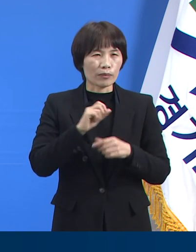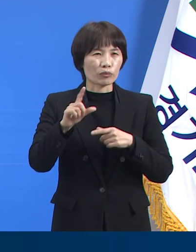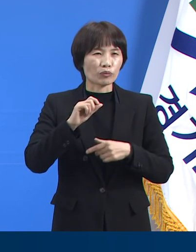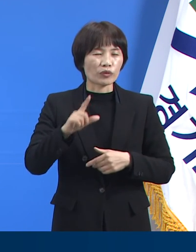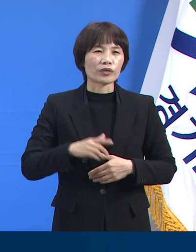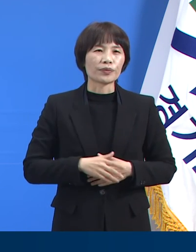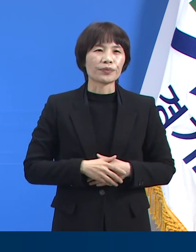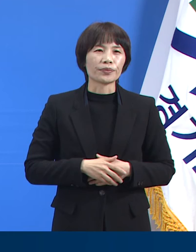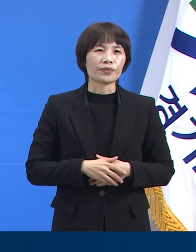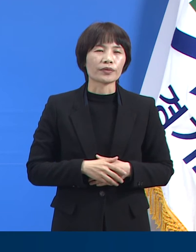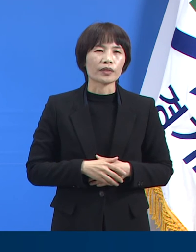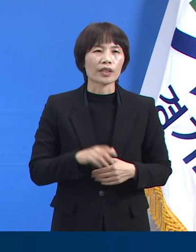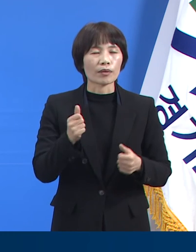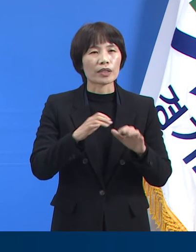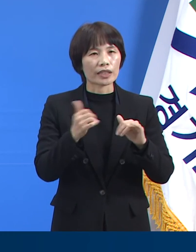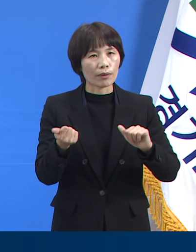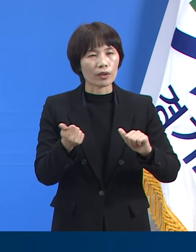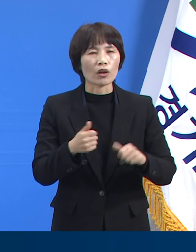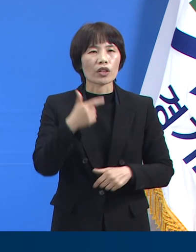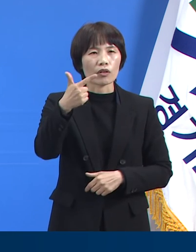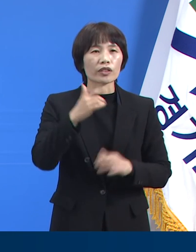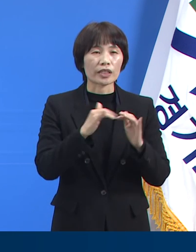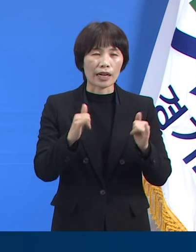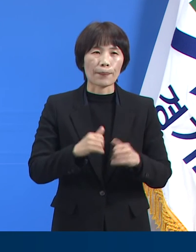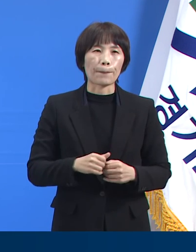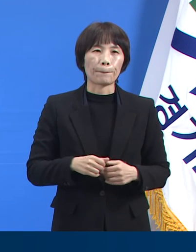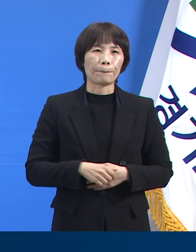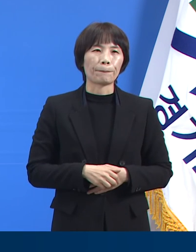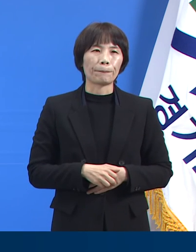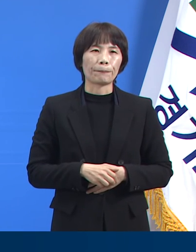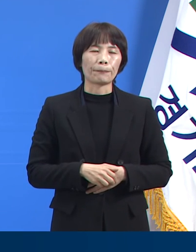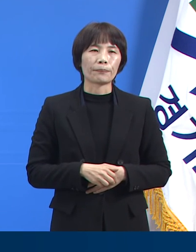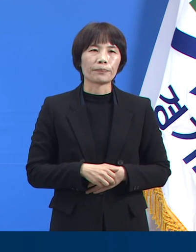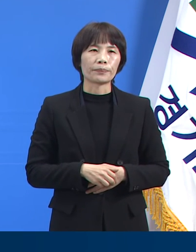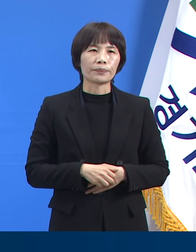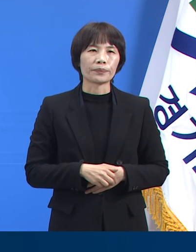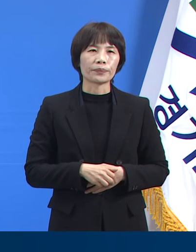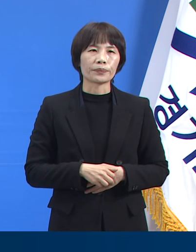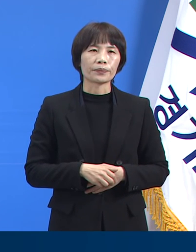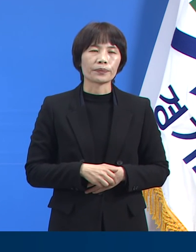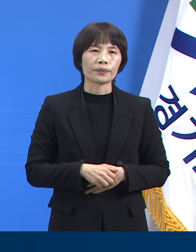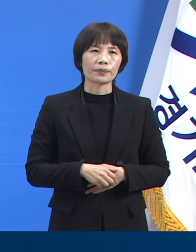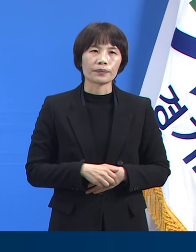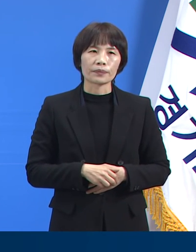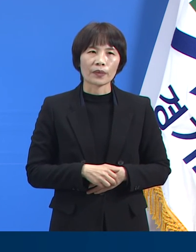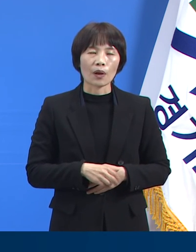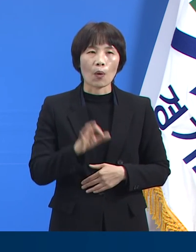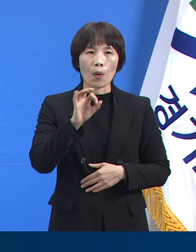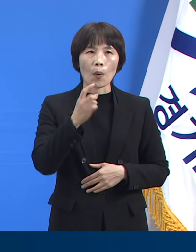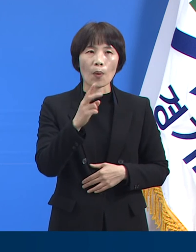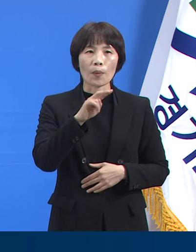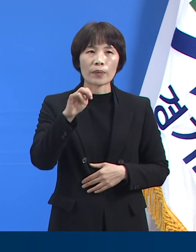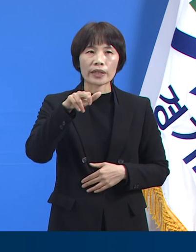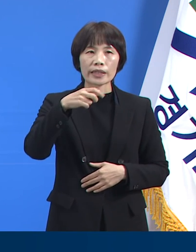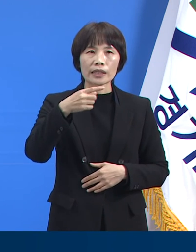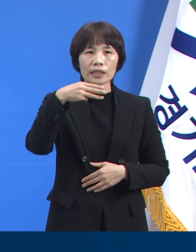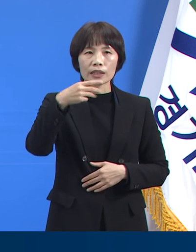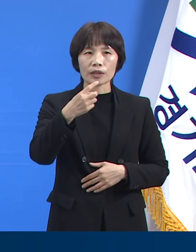사례는 8건, 사망 사례는 총 6건 보고되었습니다. 다음은 도내 오미크론 변이 현황 및